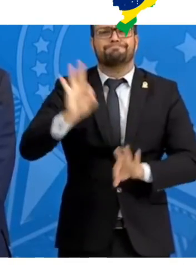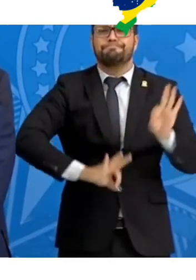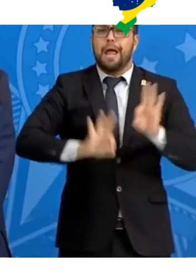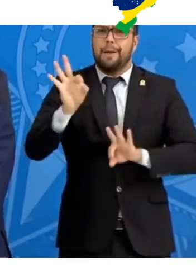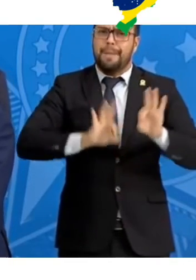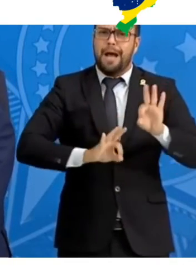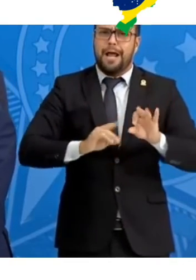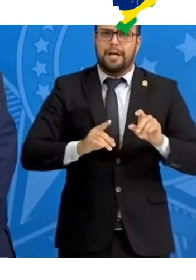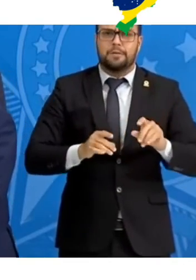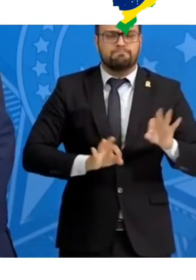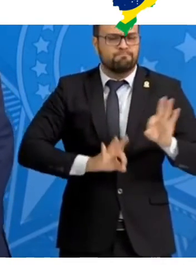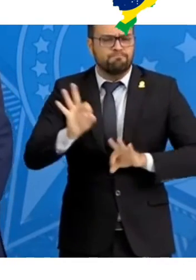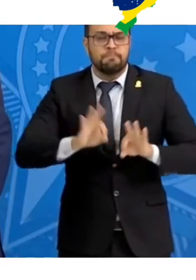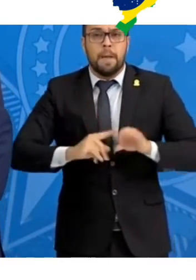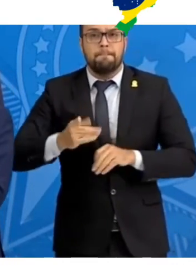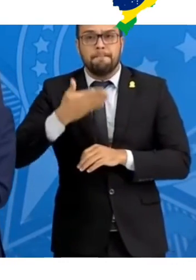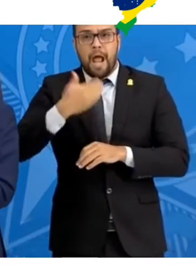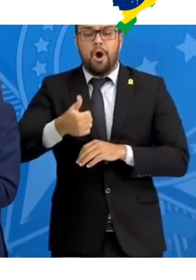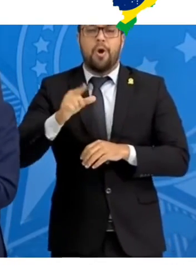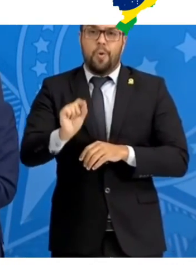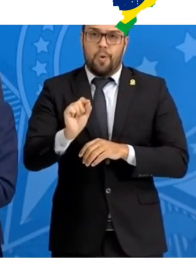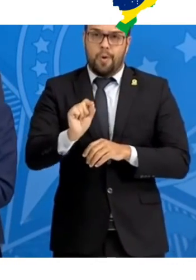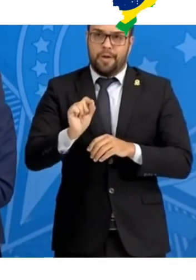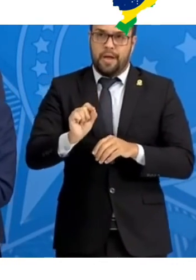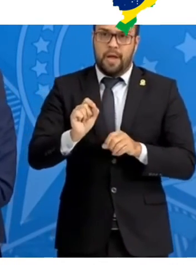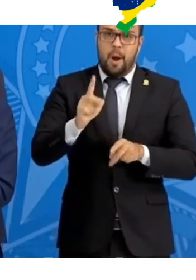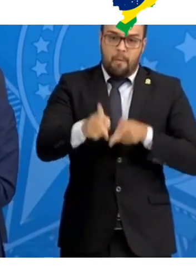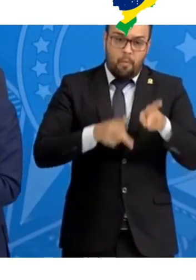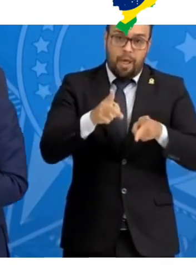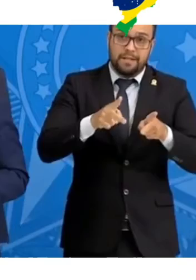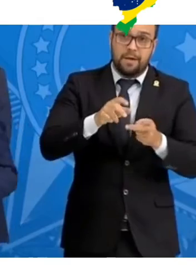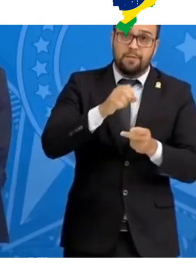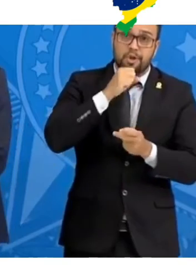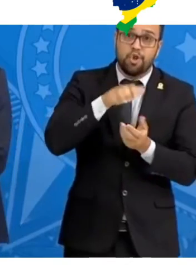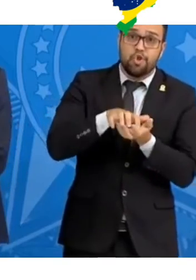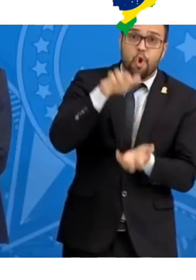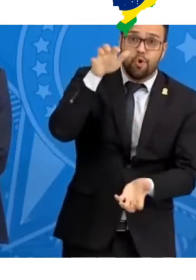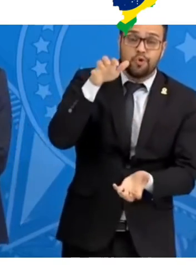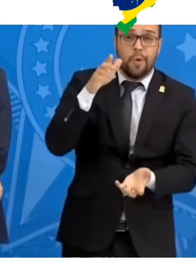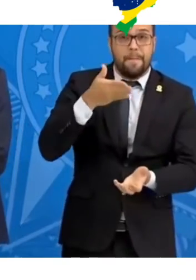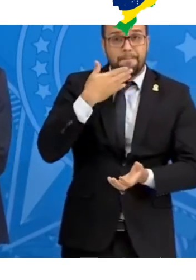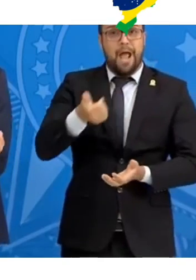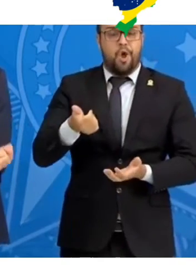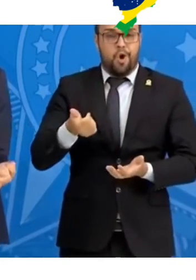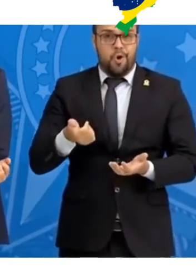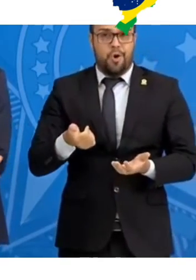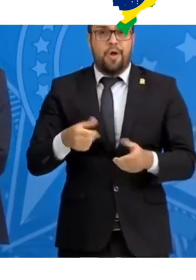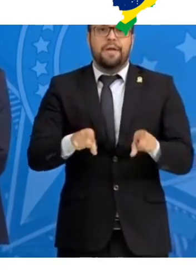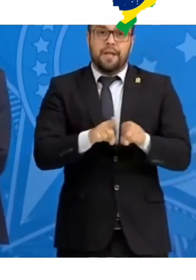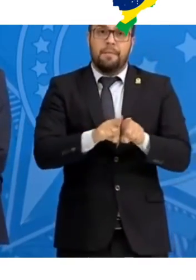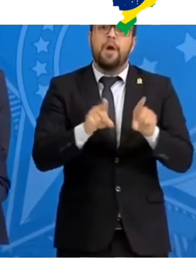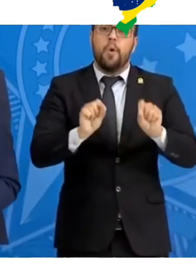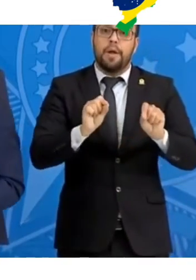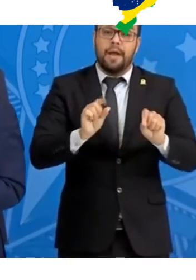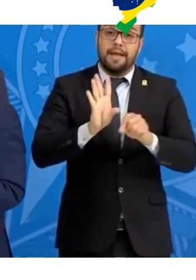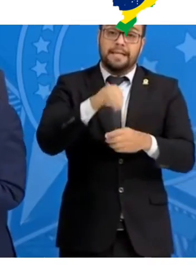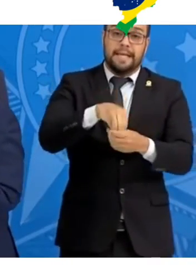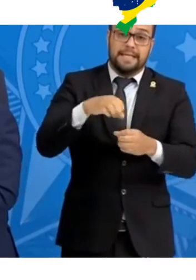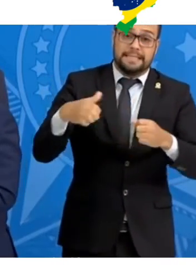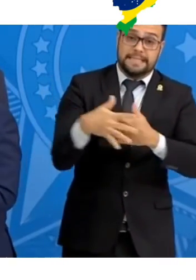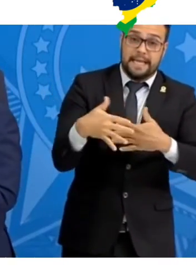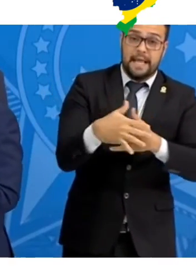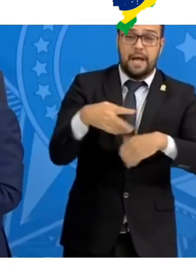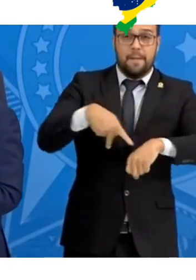se organizou, que melhor atendeu a sua população idosa, que melhor manejou nas suas cidades e no